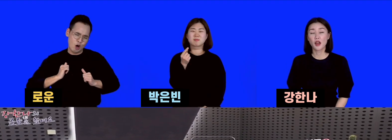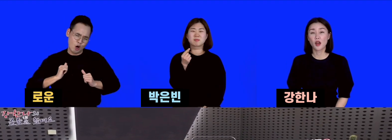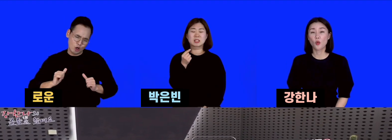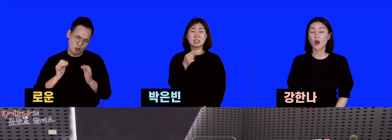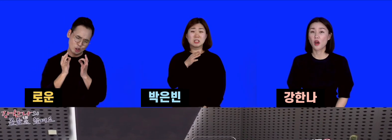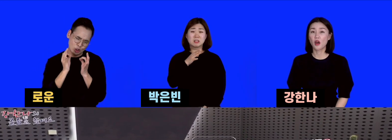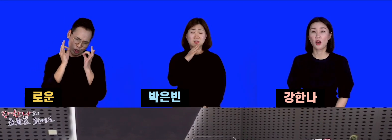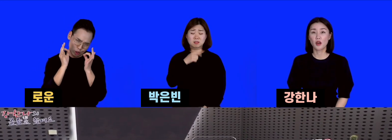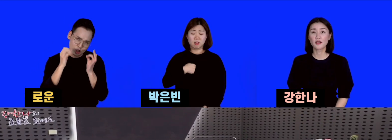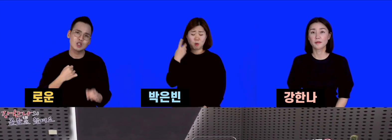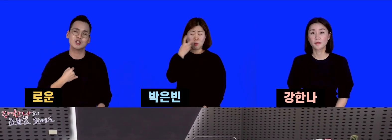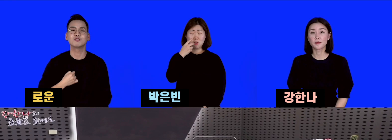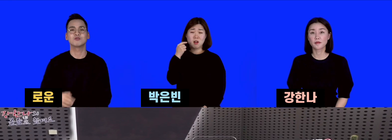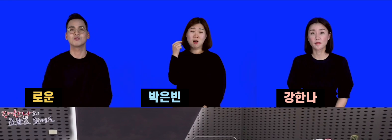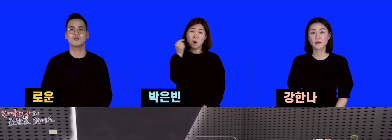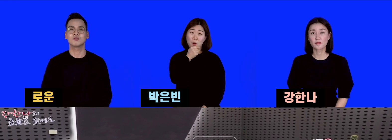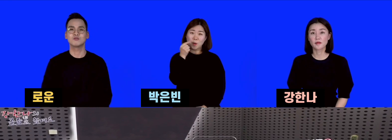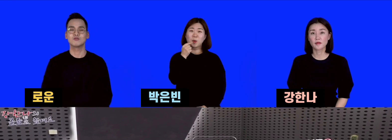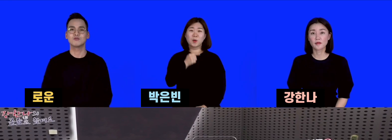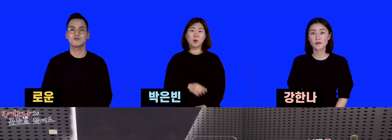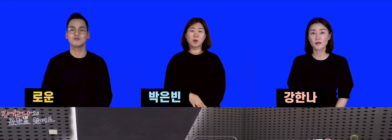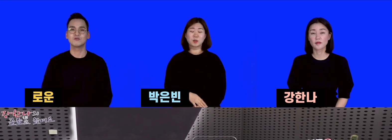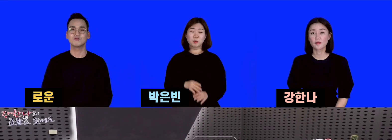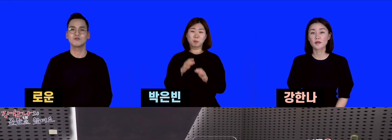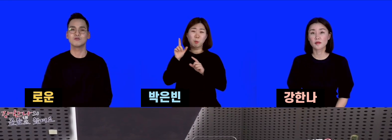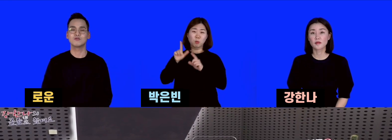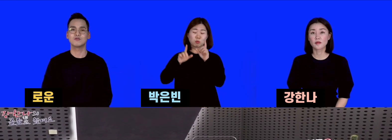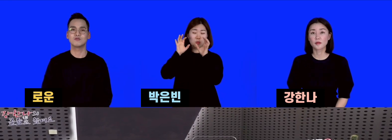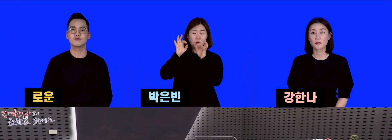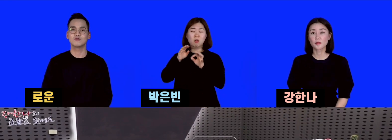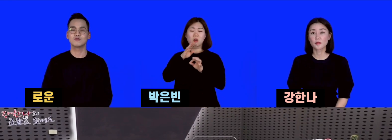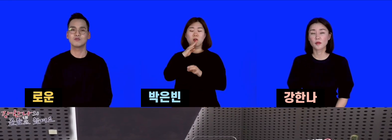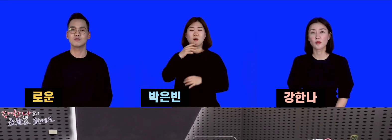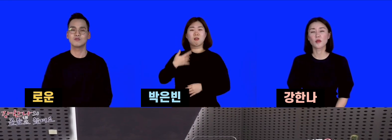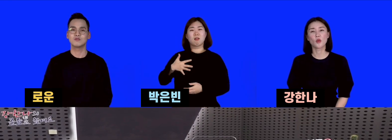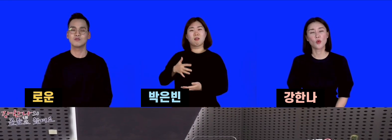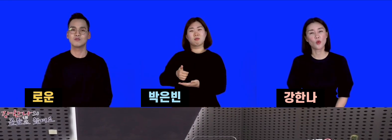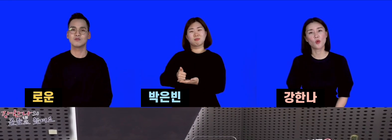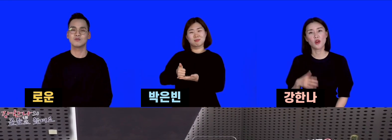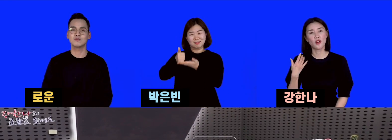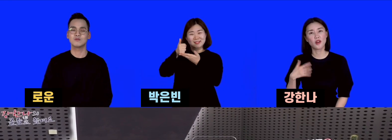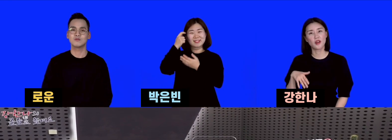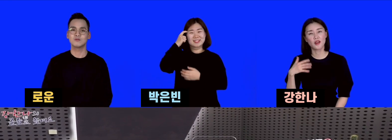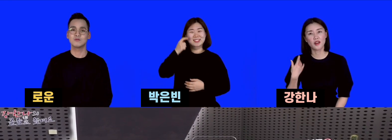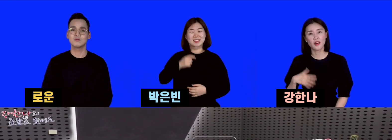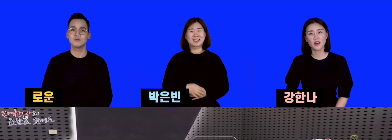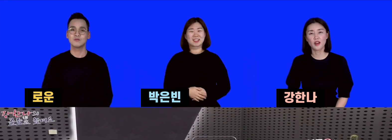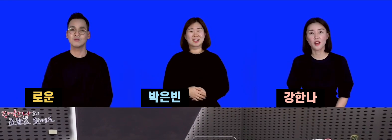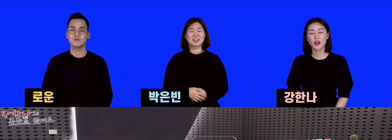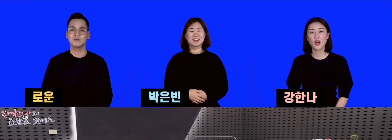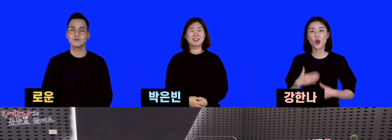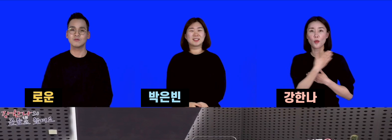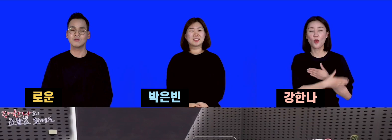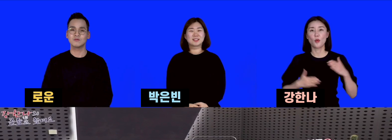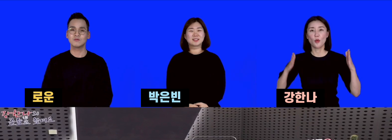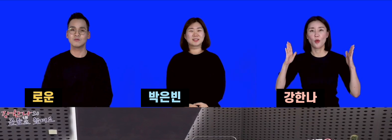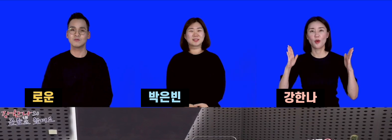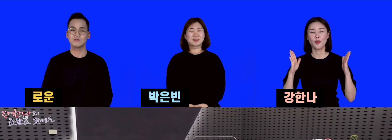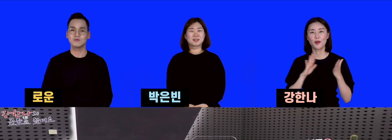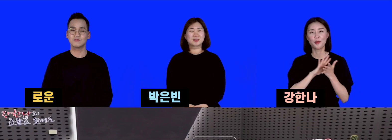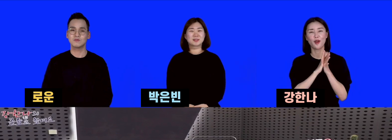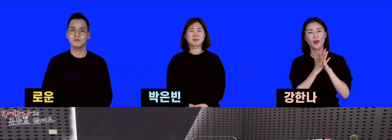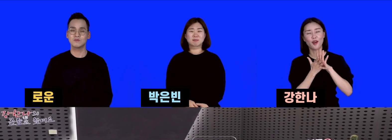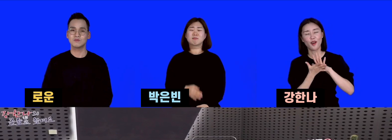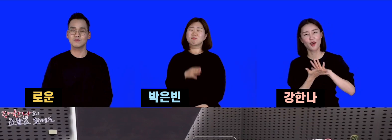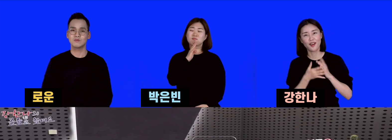했었죠 정말 자기관리를 철저하게 하더라고요 그래서 보면서 되게 경이로웠습니다 와 진짜 변해가는 모습을 옆에서 다